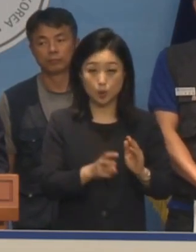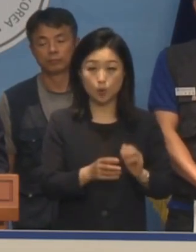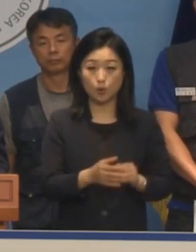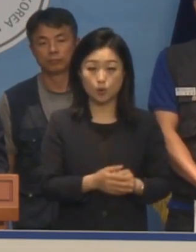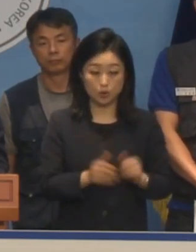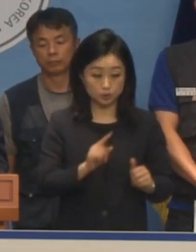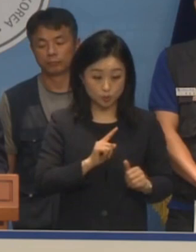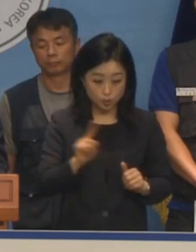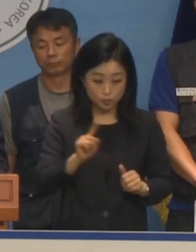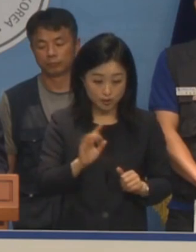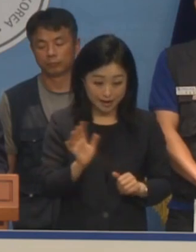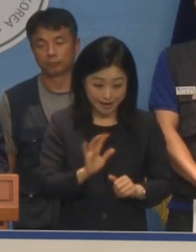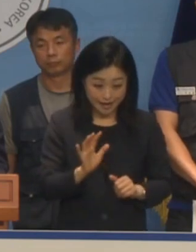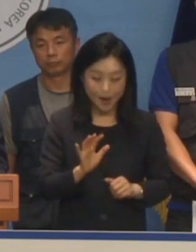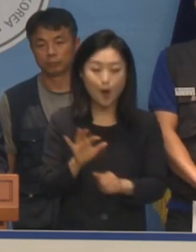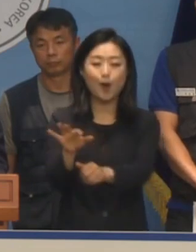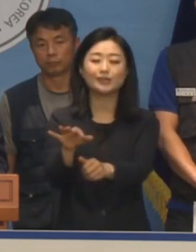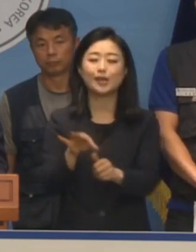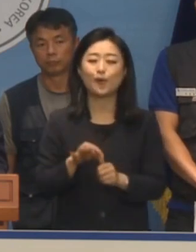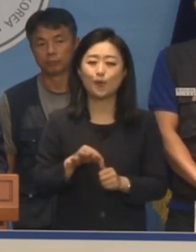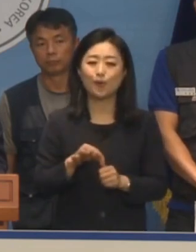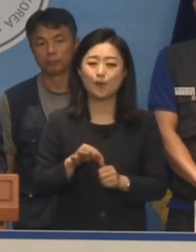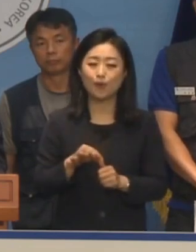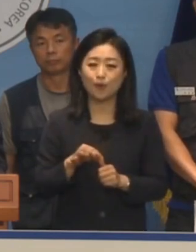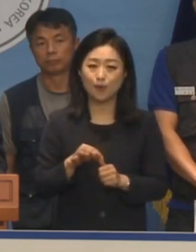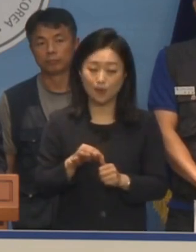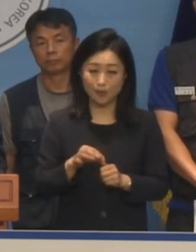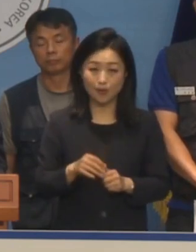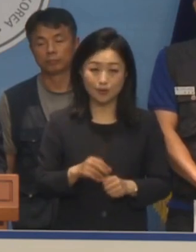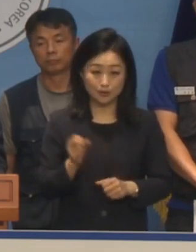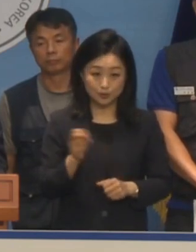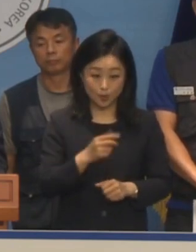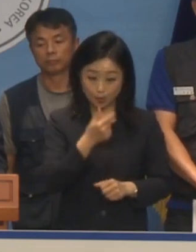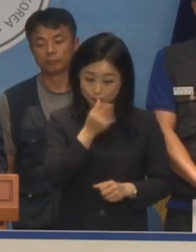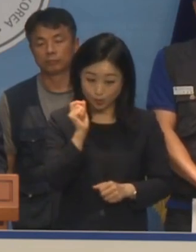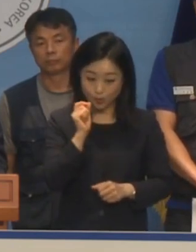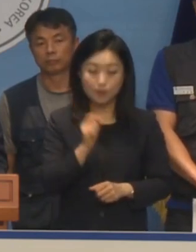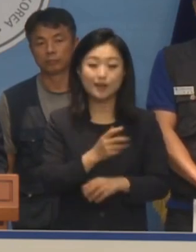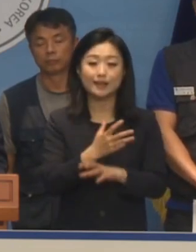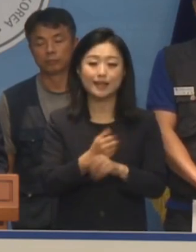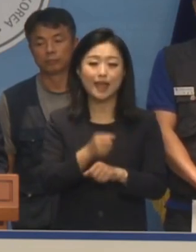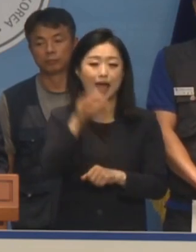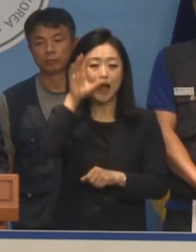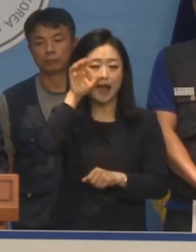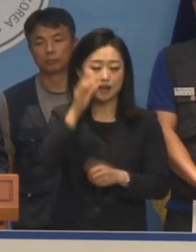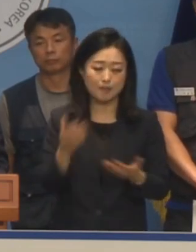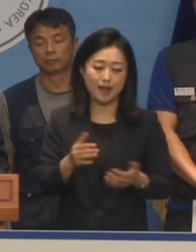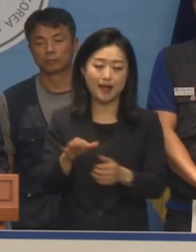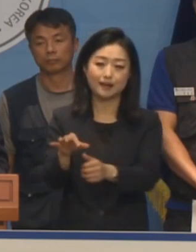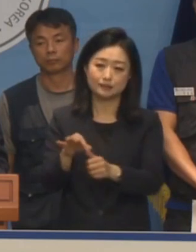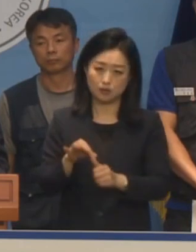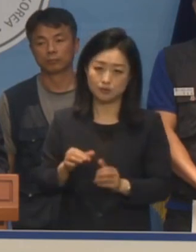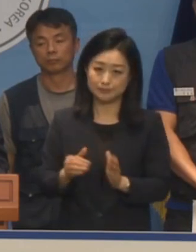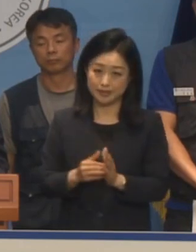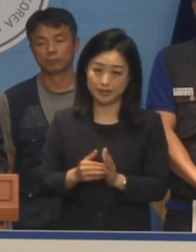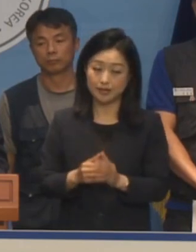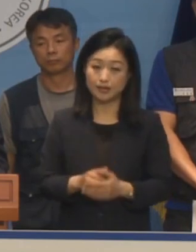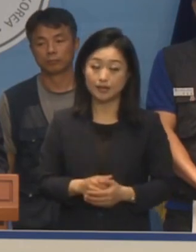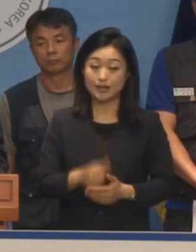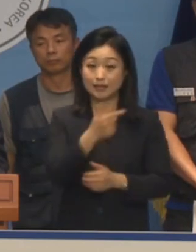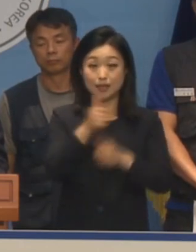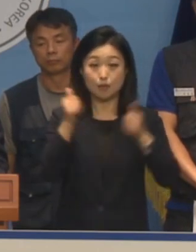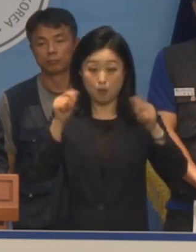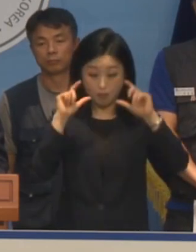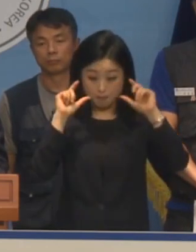참여하지 않은 노동자들을 채용한 한편 모자란 인원에 대해서는 계약직을 채용한 상황입니다 즉 대법원